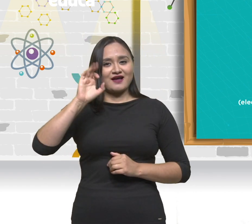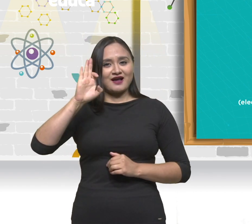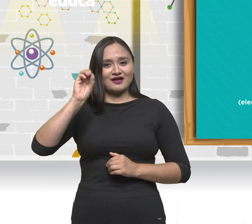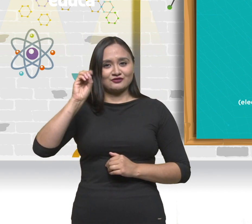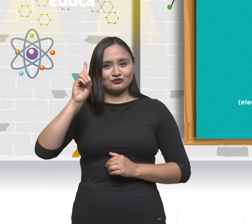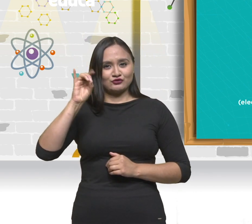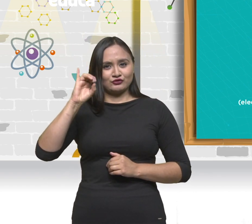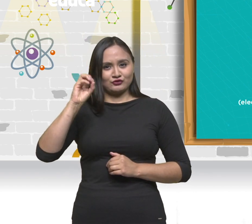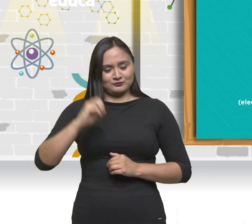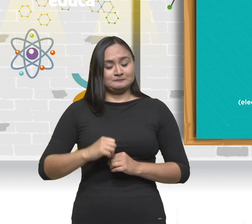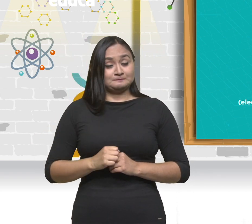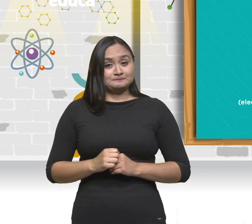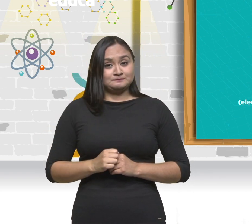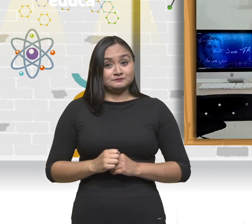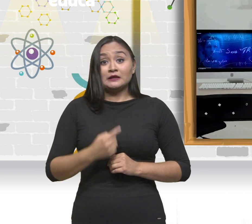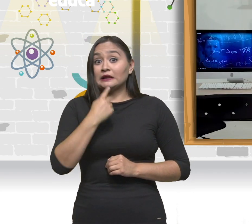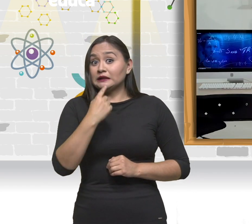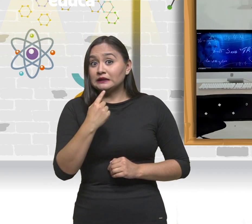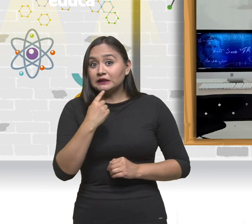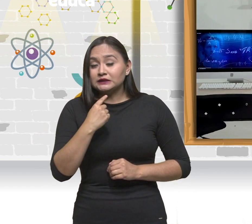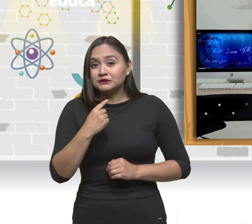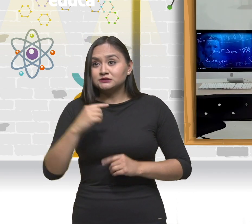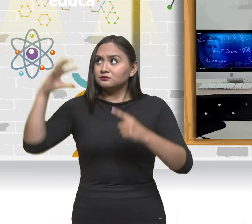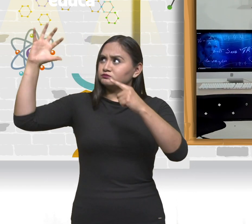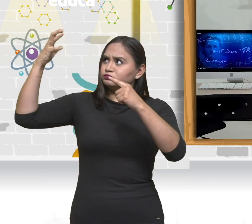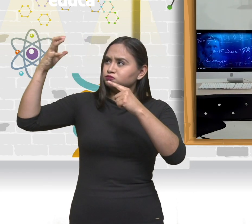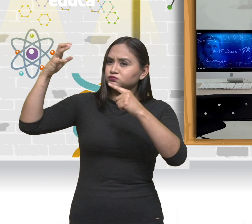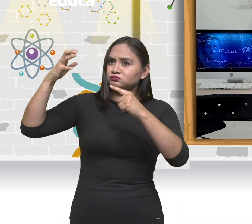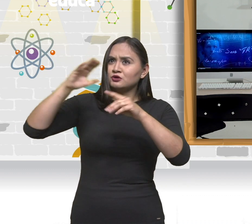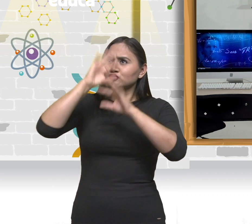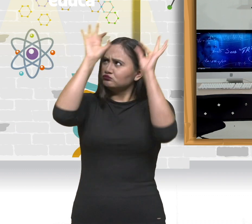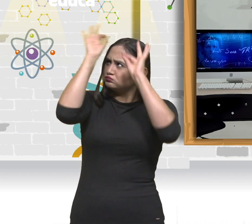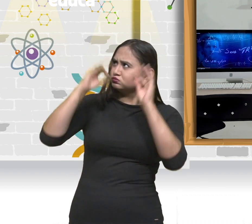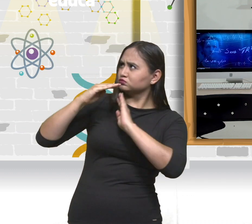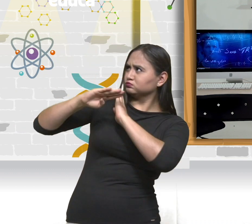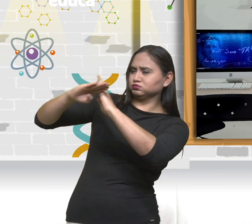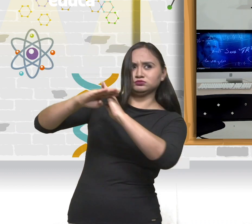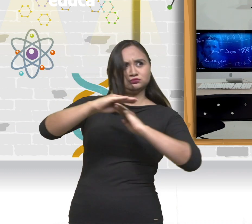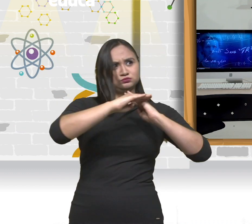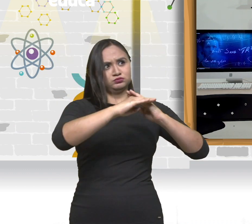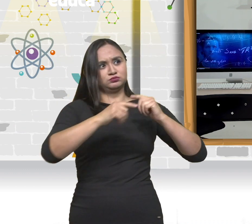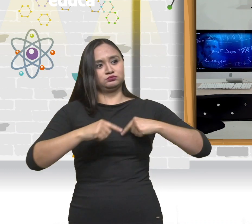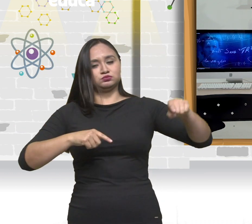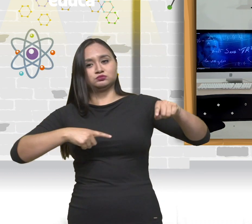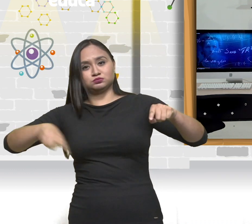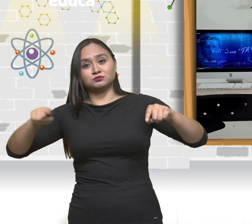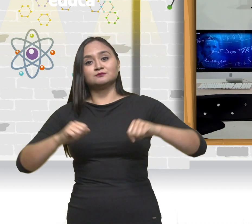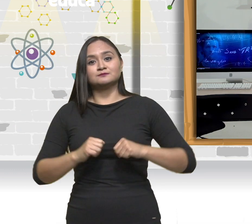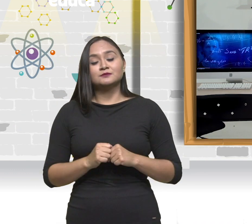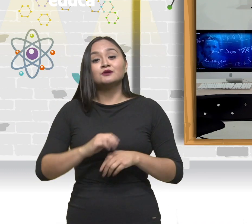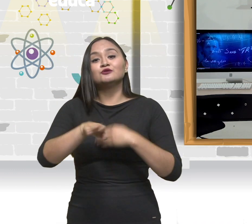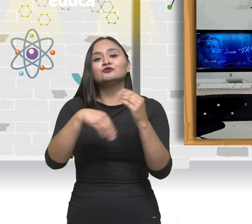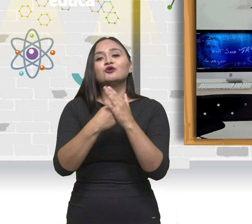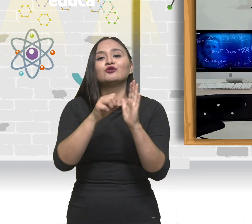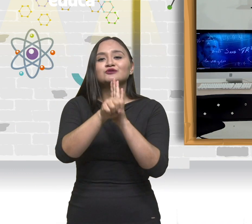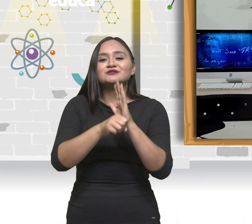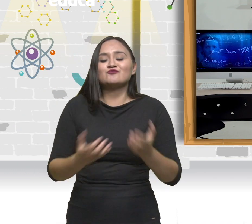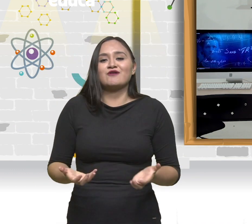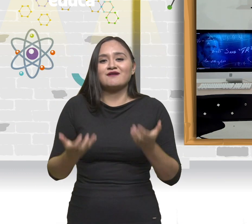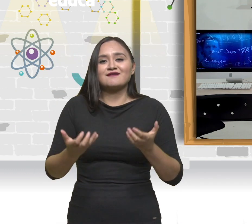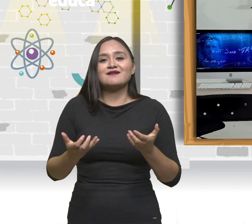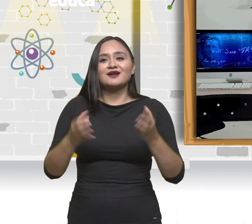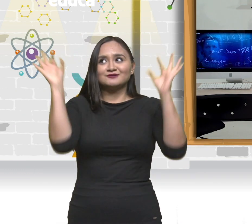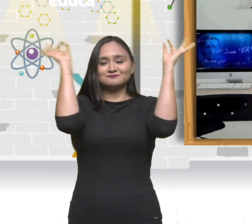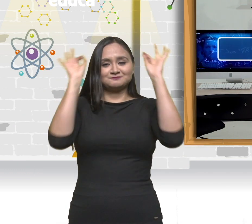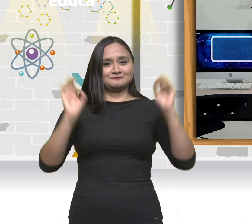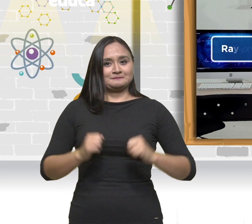rayos catódicos, concluyendo que los campos magnéticos y eléctricos desviaban los rayos catódicos, lo que sugería que estos tenían una